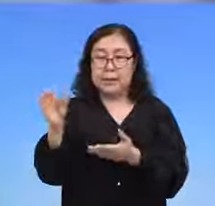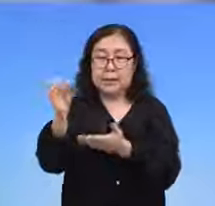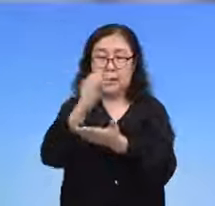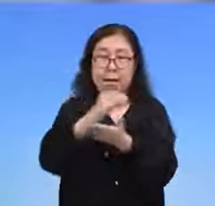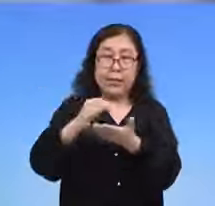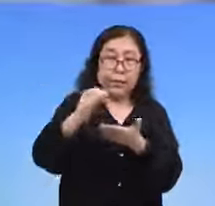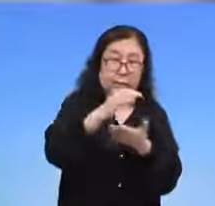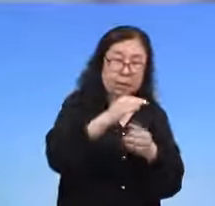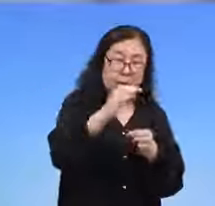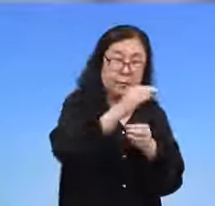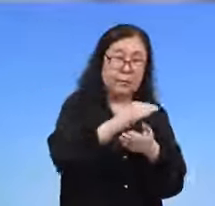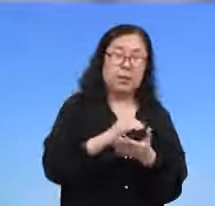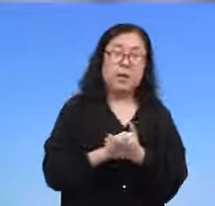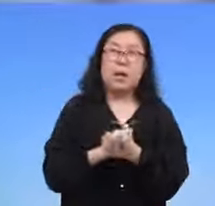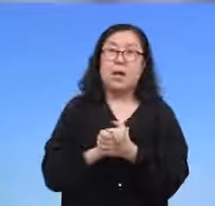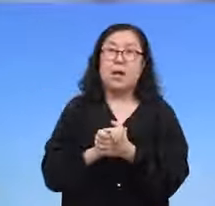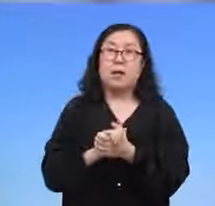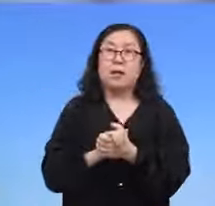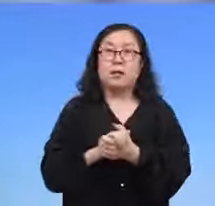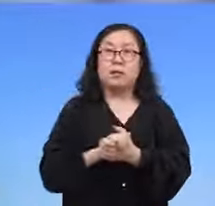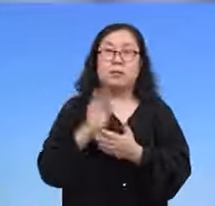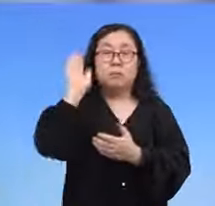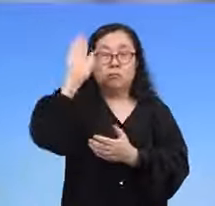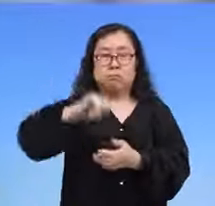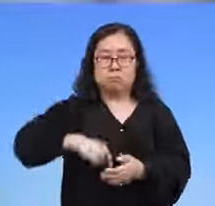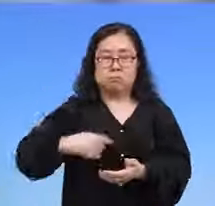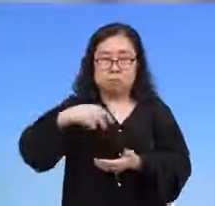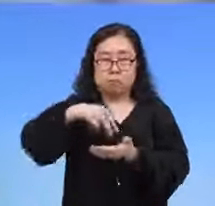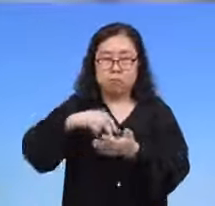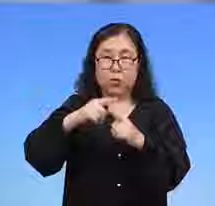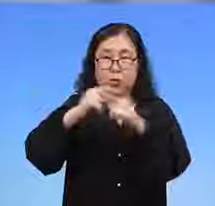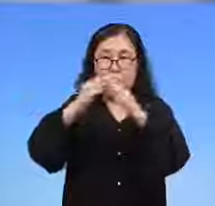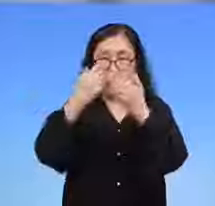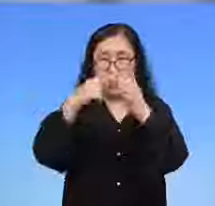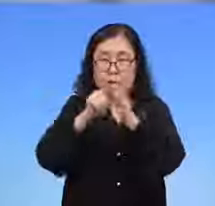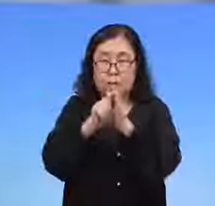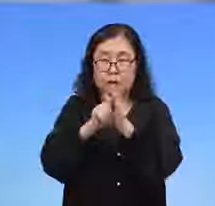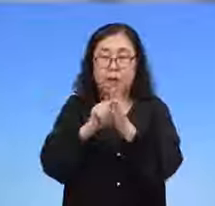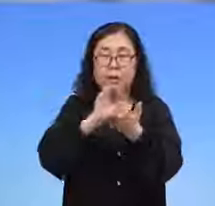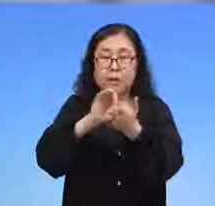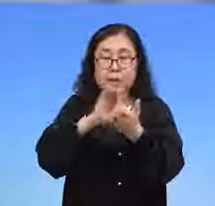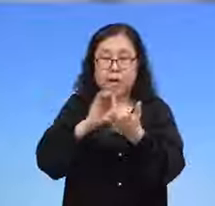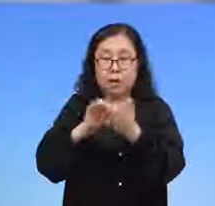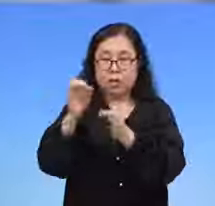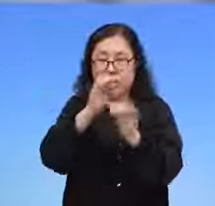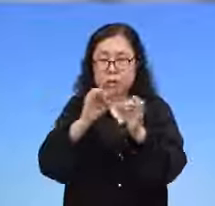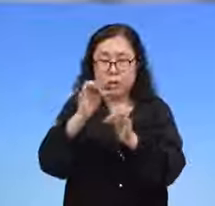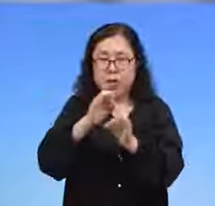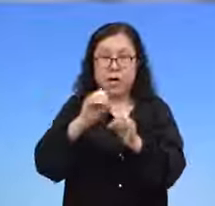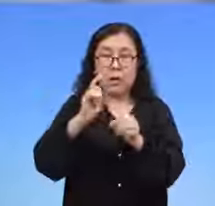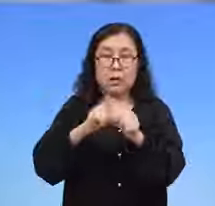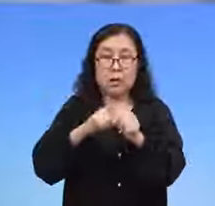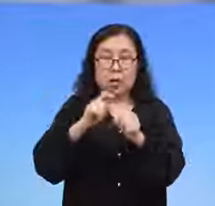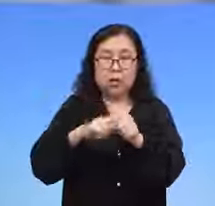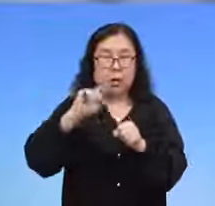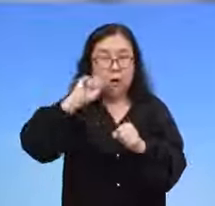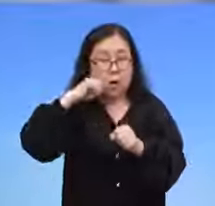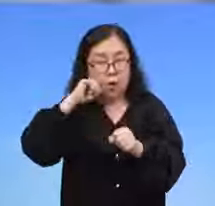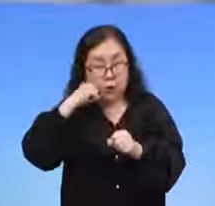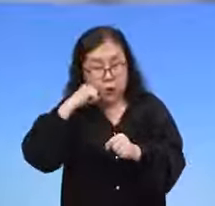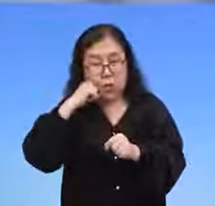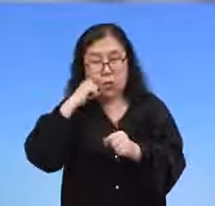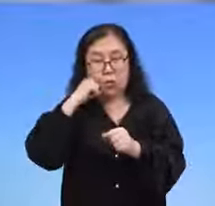헌금은 이제 미자리 교회를 위해서 쓰게 되고, 그리고 또 경제적으로 어려운 우리 어린아이들이나 미혼모나 약자들을